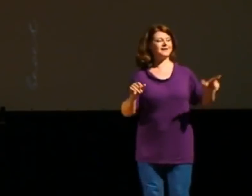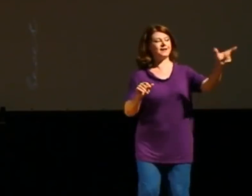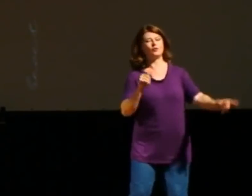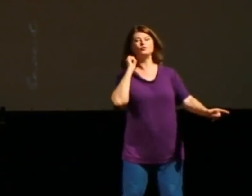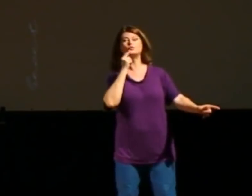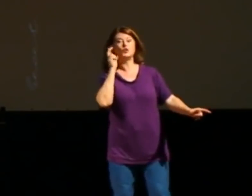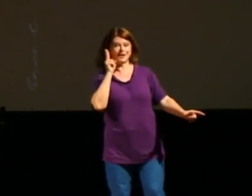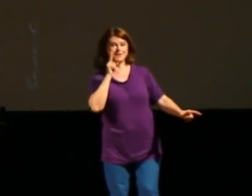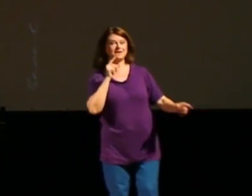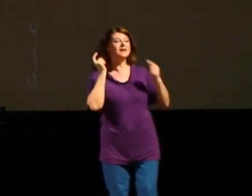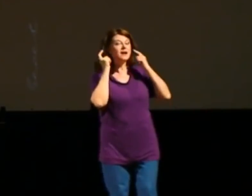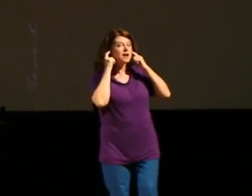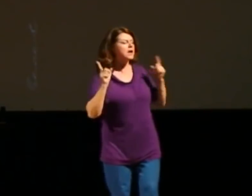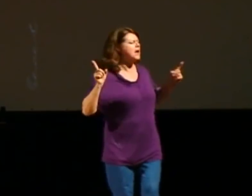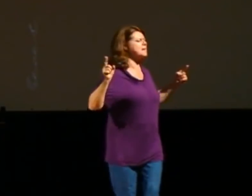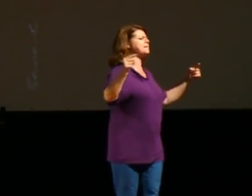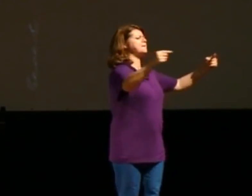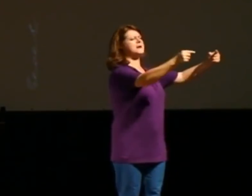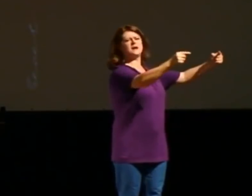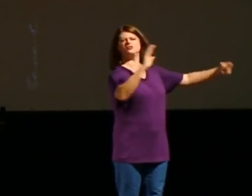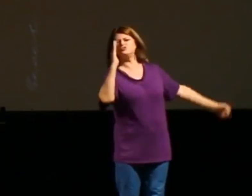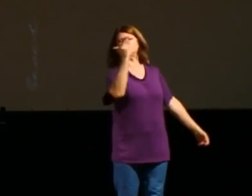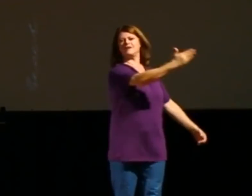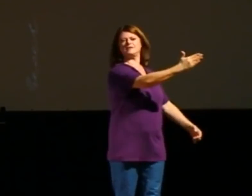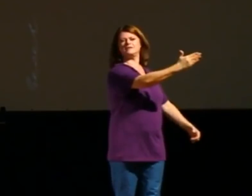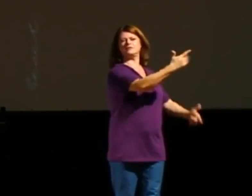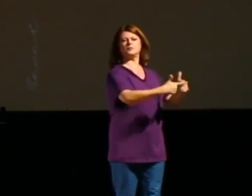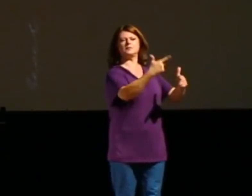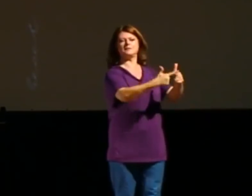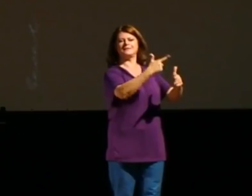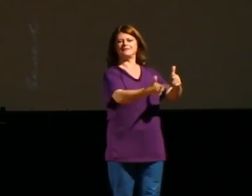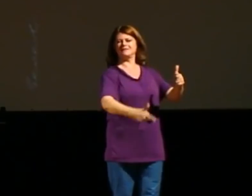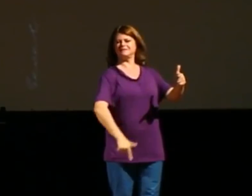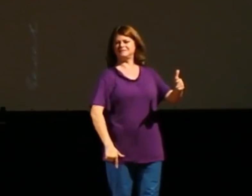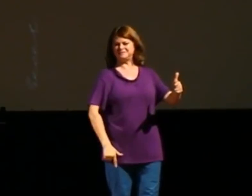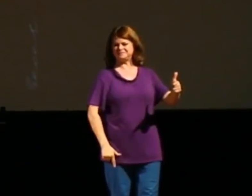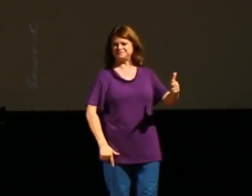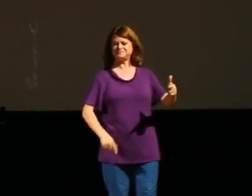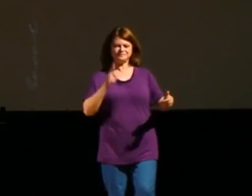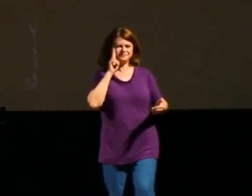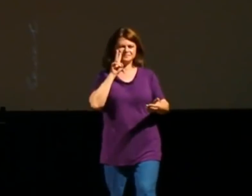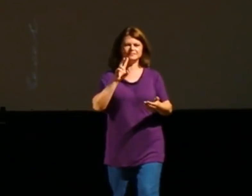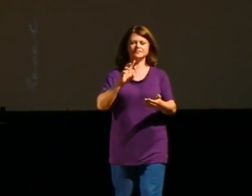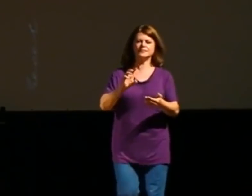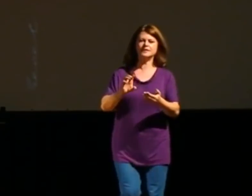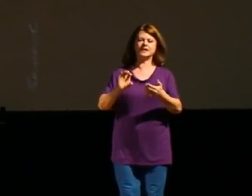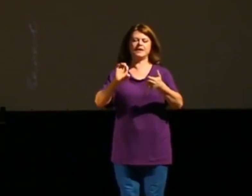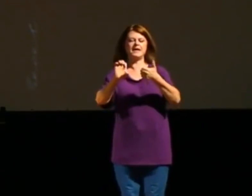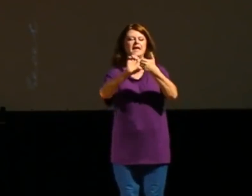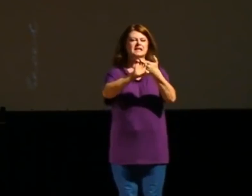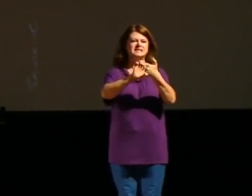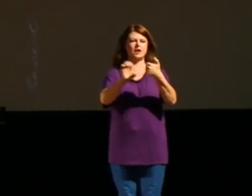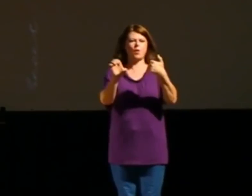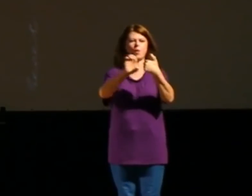dedos, dentro dos ouvidos daquele homem. Eu gosto muito do profeta Eliseu. O livro de 2